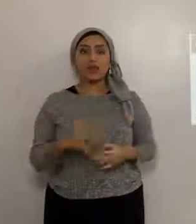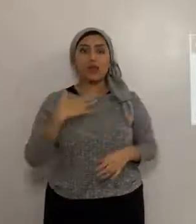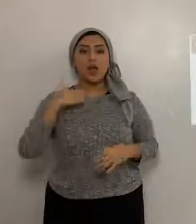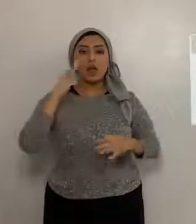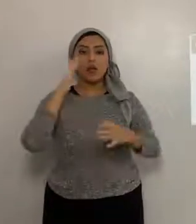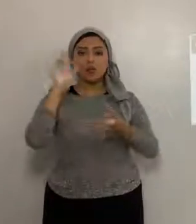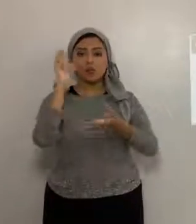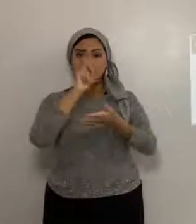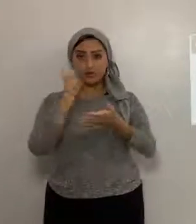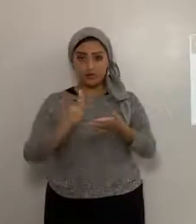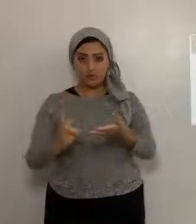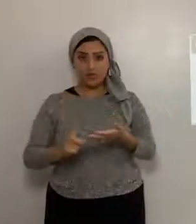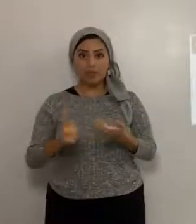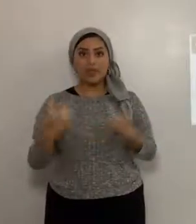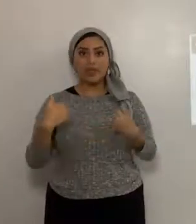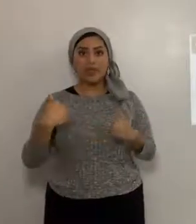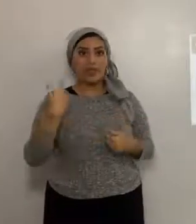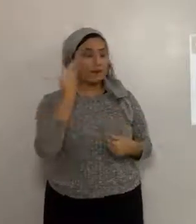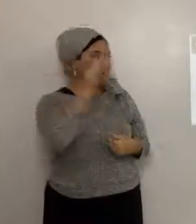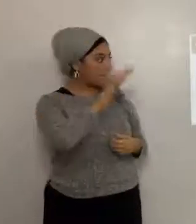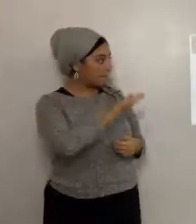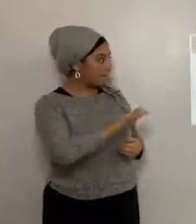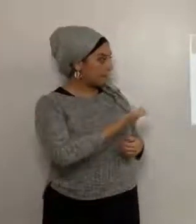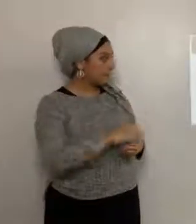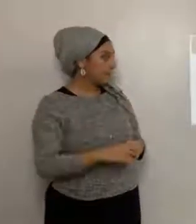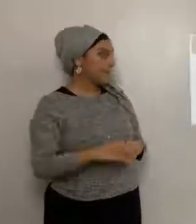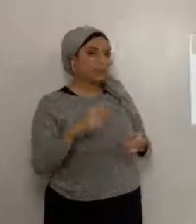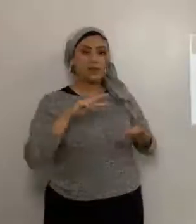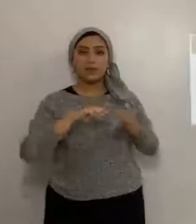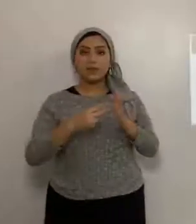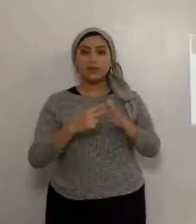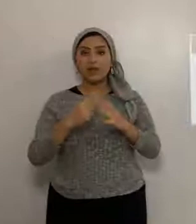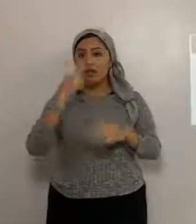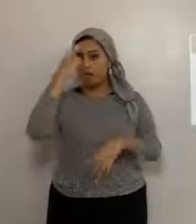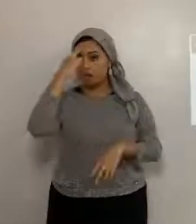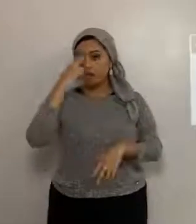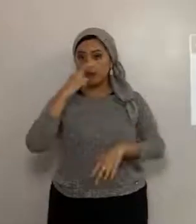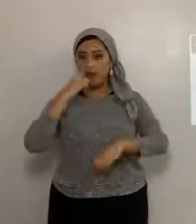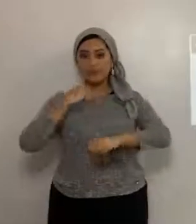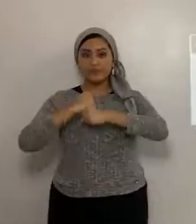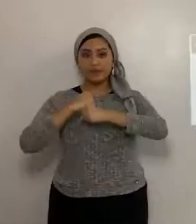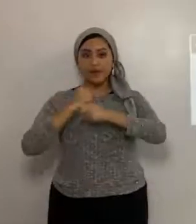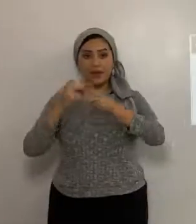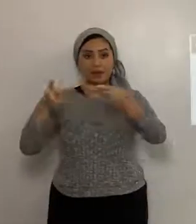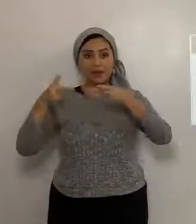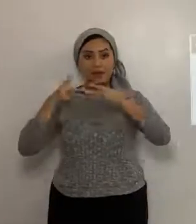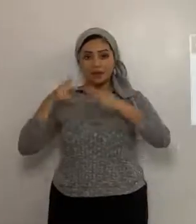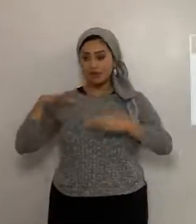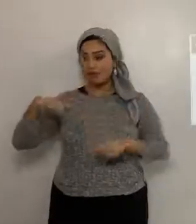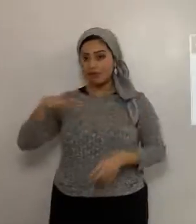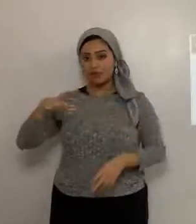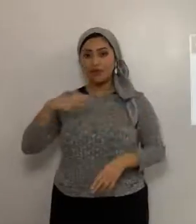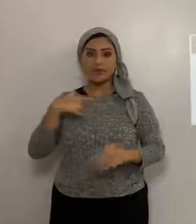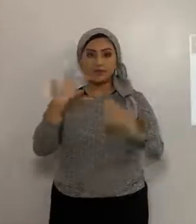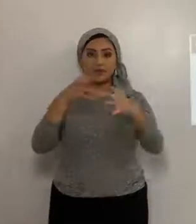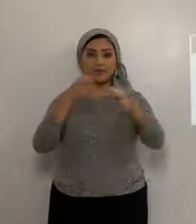aquí estaba la fortaleza Antonia. Eso lo explico con mucho detalle en el Cótel, es parte